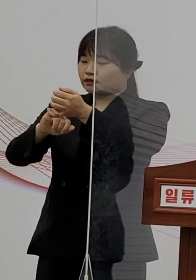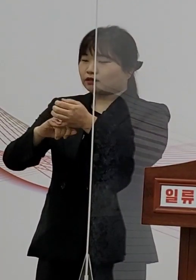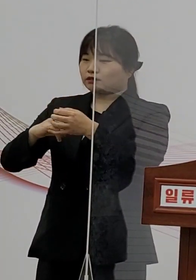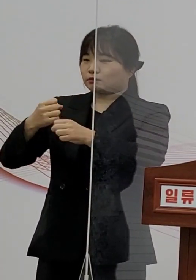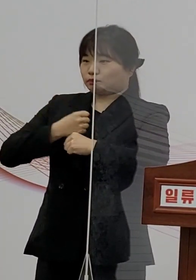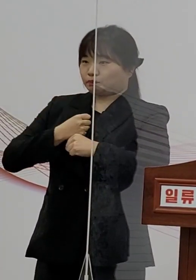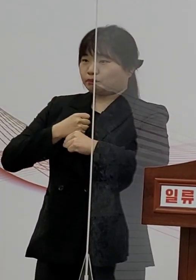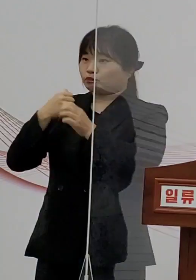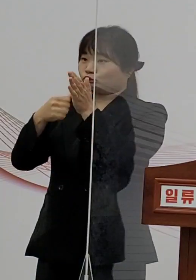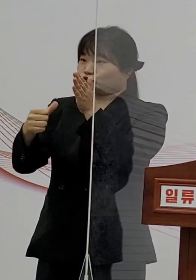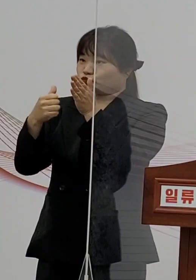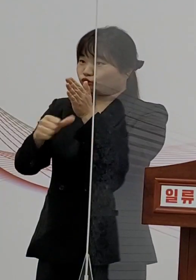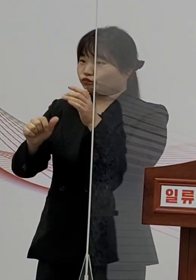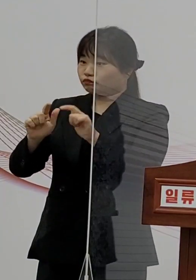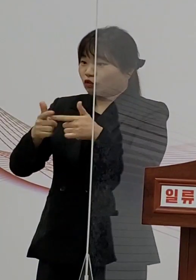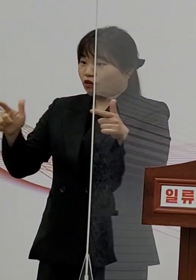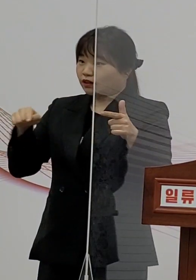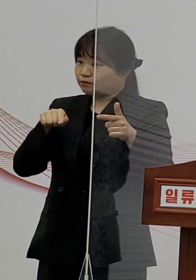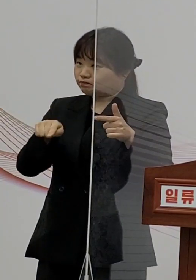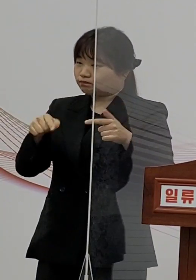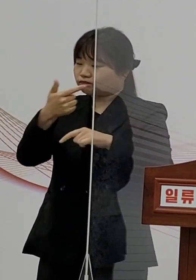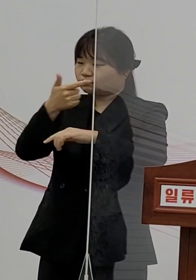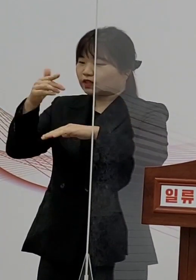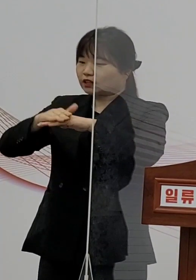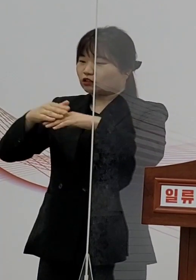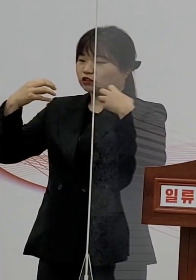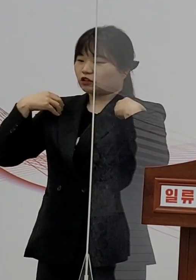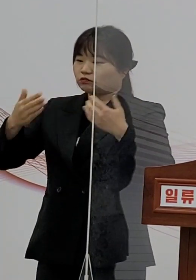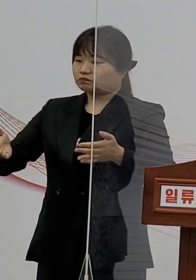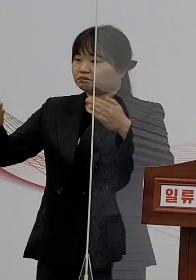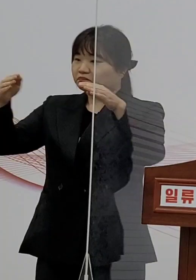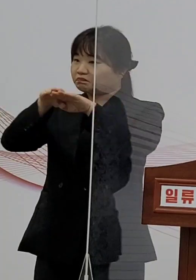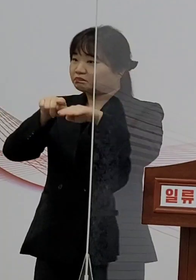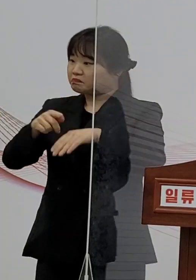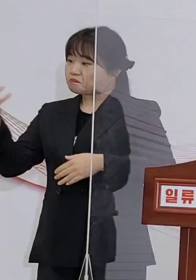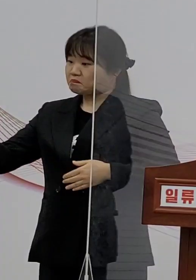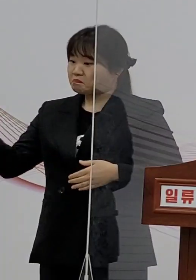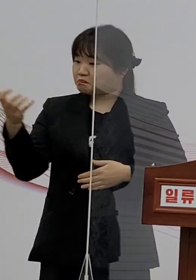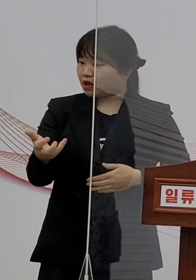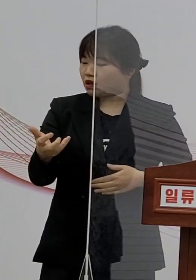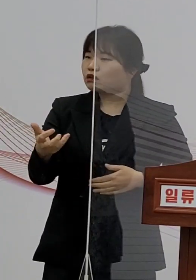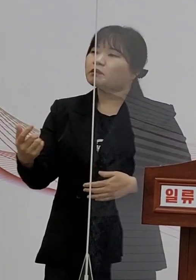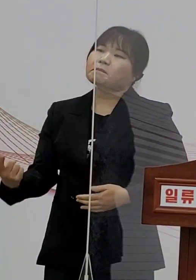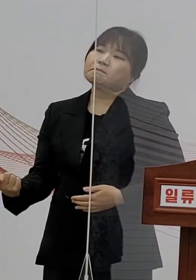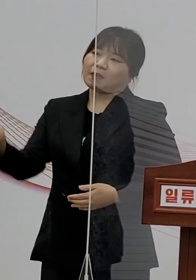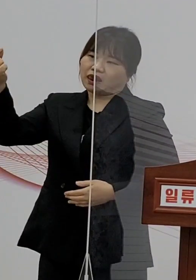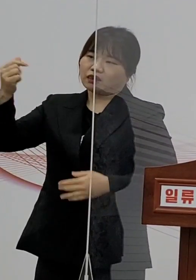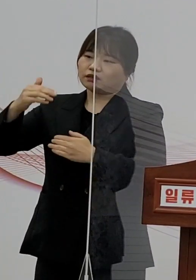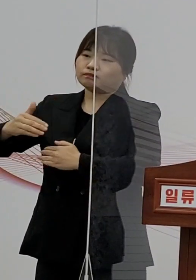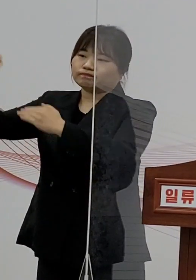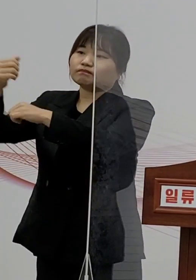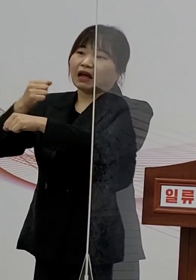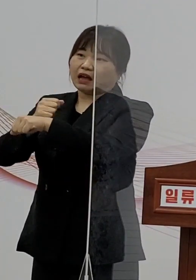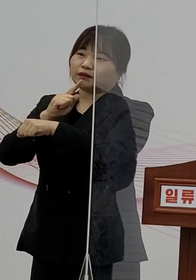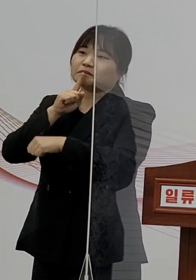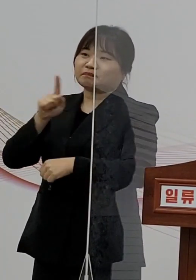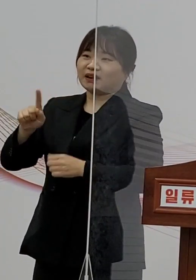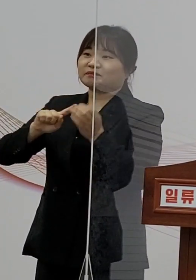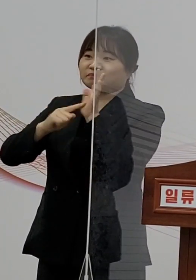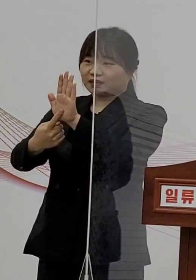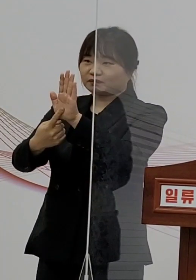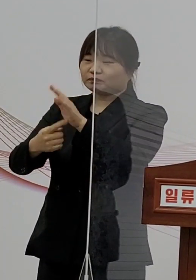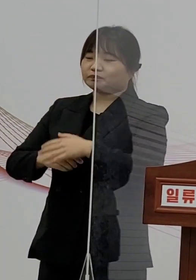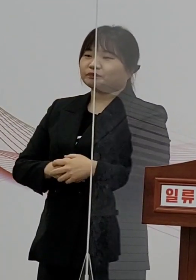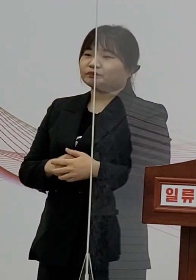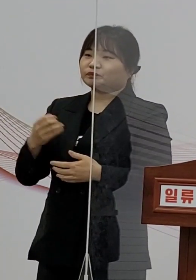방위사업청 대전 이전을 신속하고 강력하게 추진하겠다고 말씀하셨습니다.